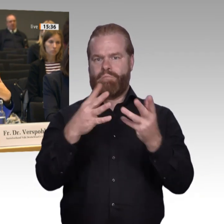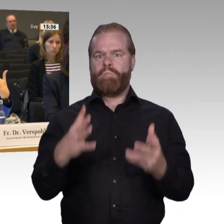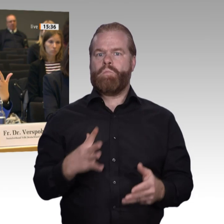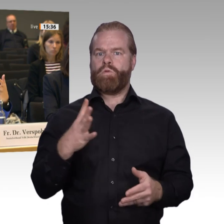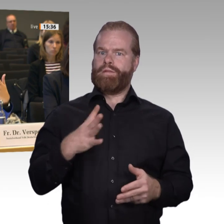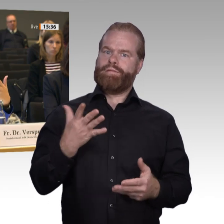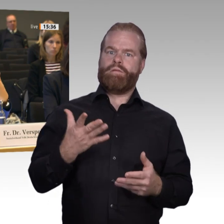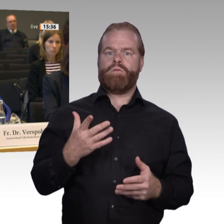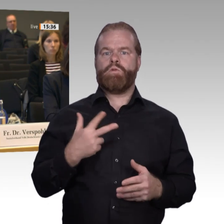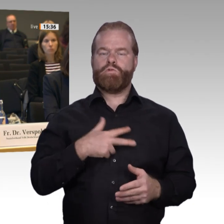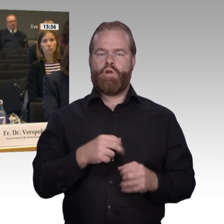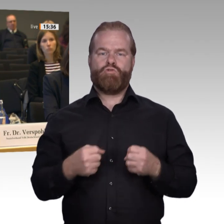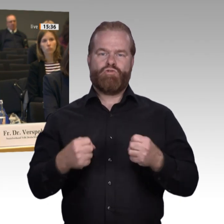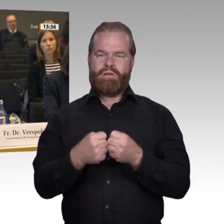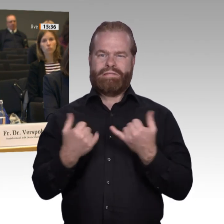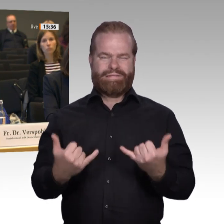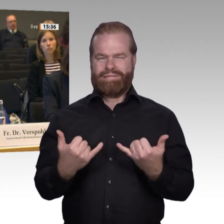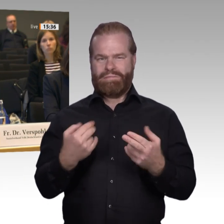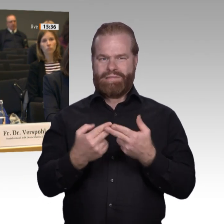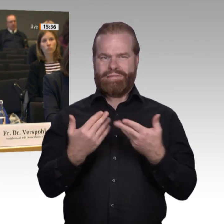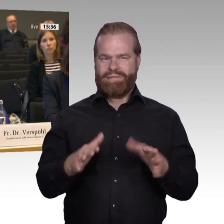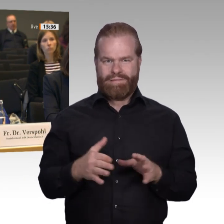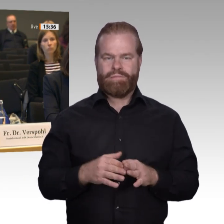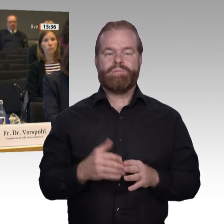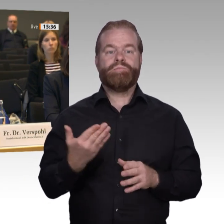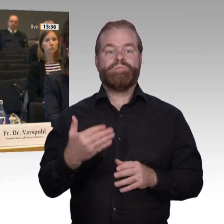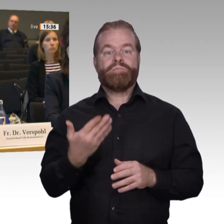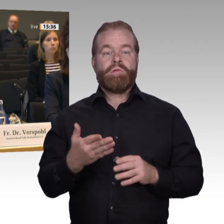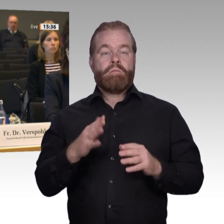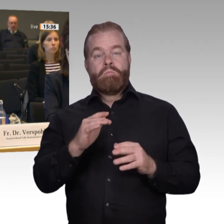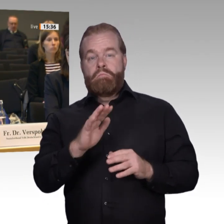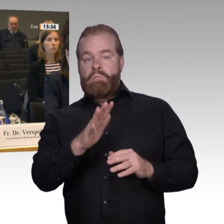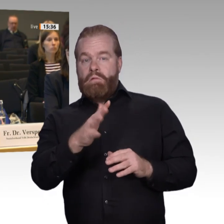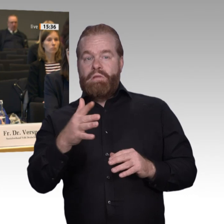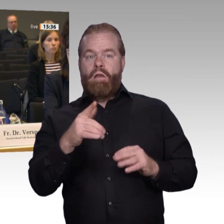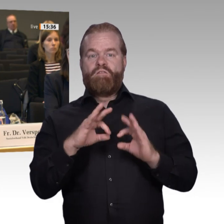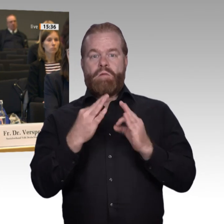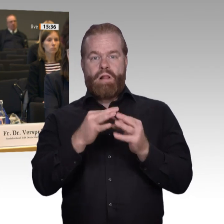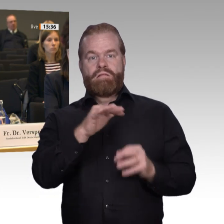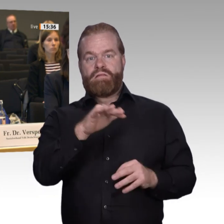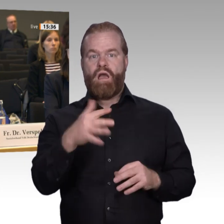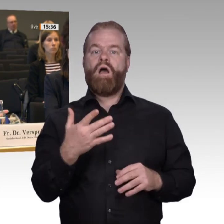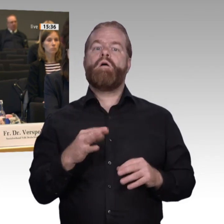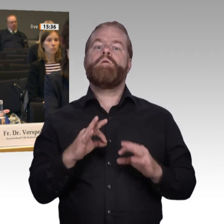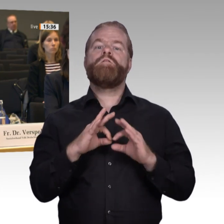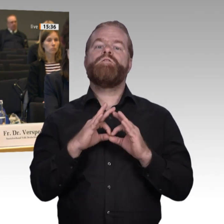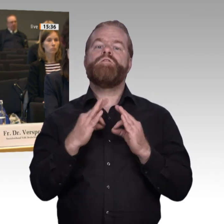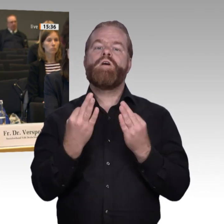Eltern demenzkrank und die Tante auch noch. Da sind Familien stark belastet durch jahrelange Heimkosten, andere Familien haben keinen Heimpflegefall,